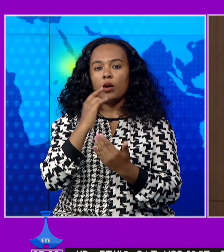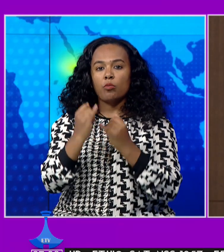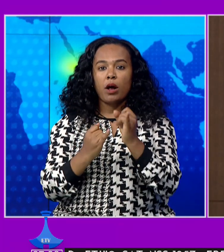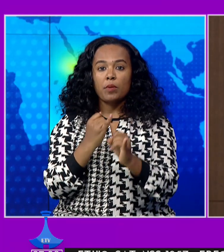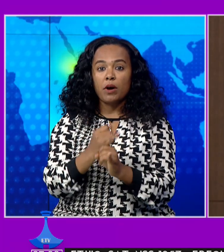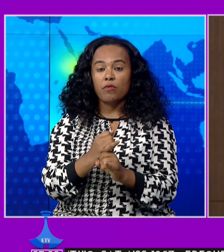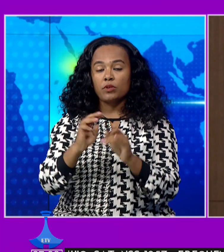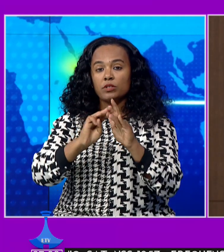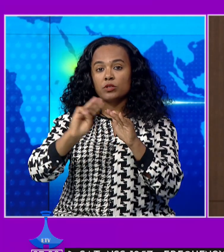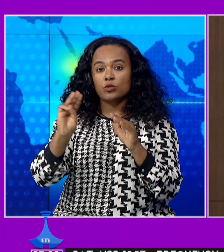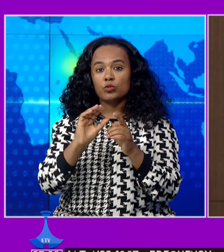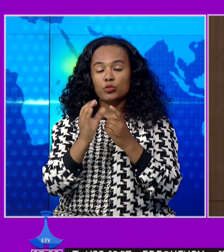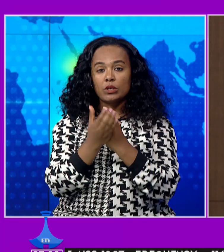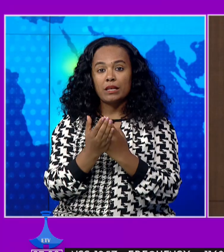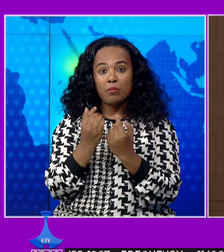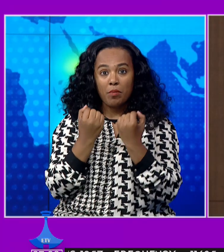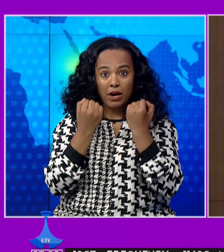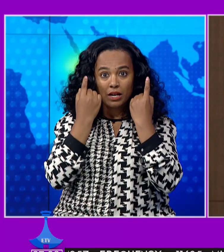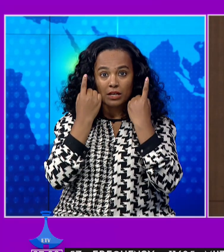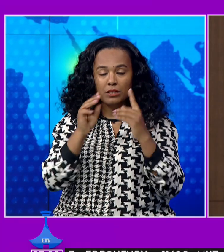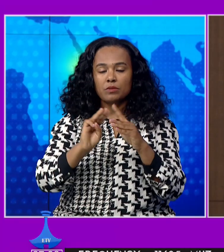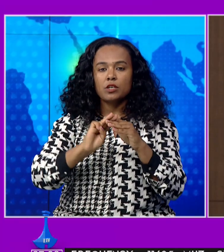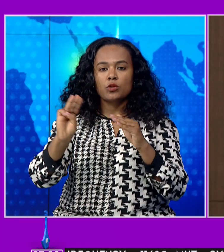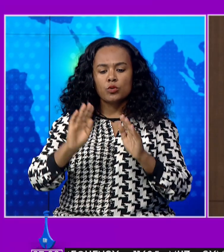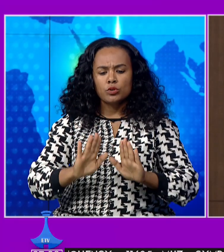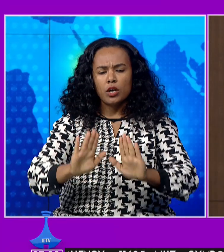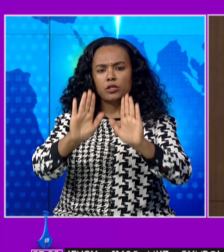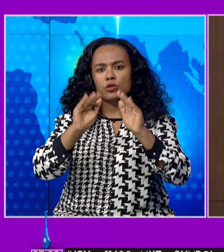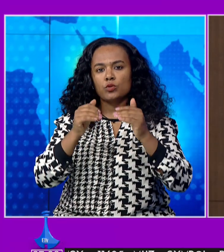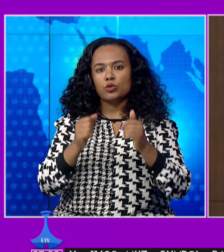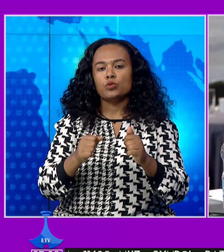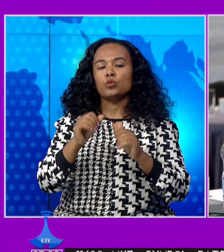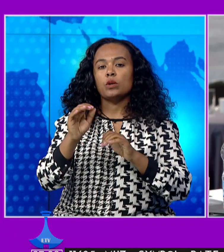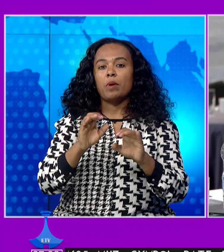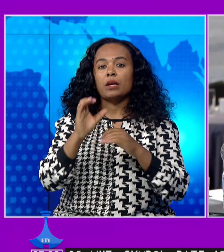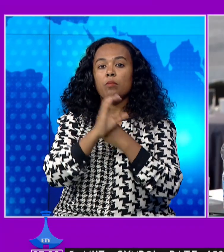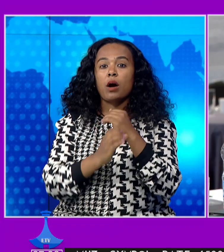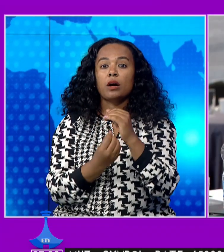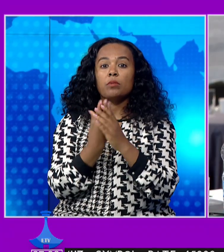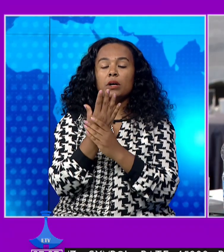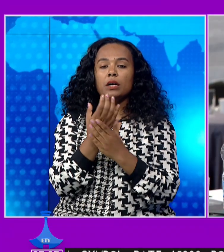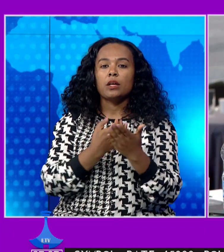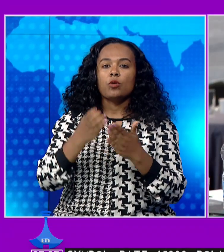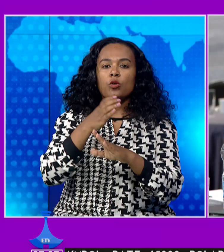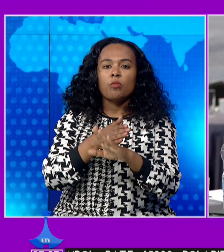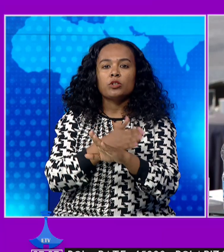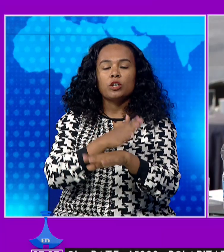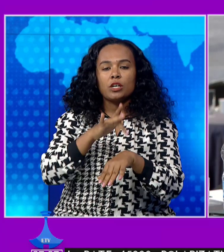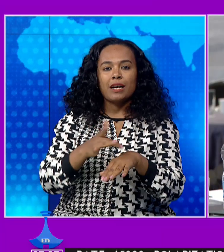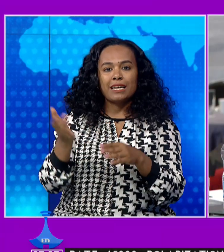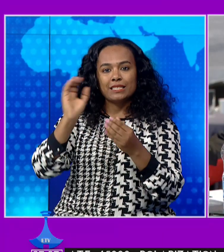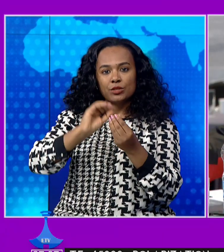አቀፋዊ የስደተኞች ሁኔታን በማገናዘብ ስደተኞች ራሳቸውን እንዲችሉ ለማድረግ በሀገር በቀል የኢኮኖሚ ማሻሻያ ላይ